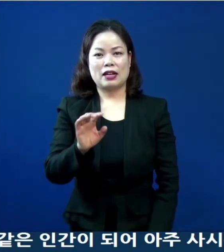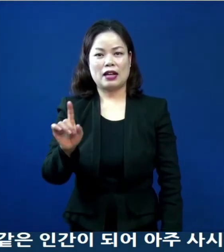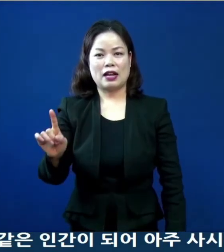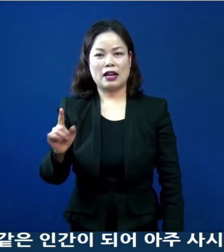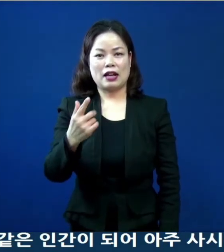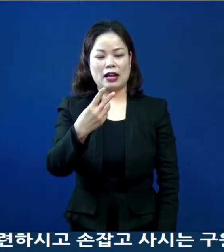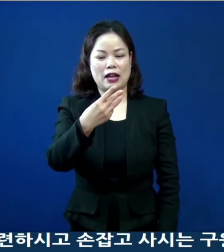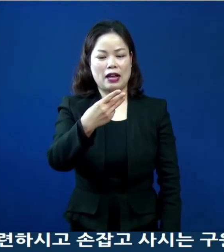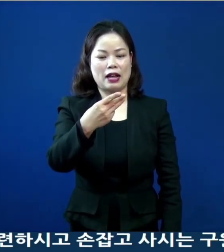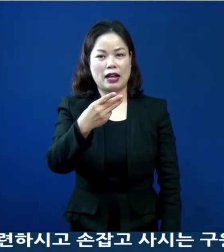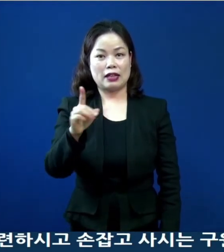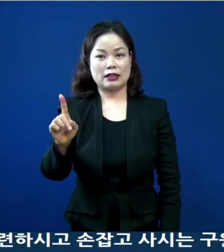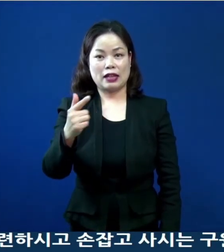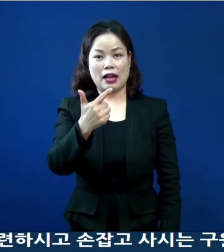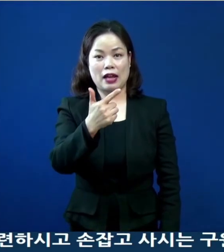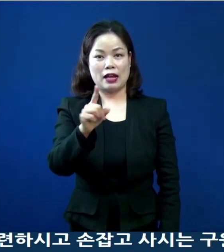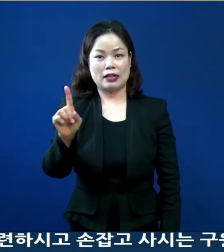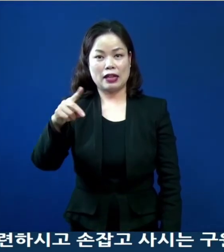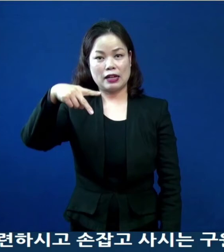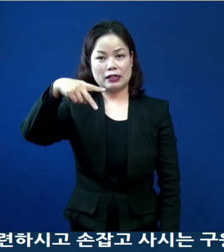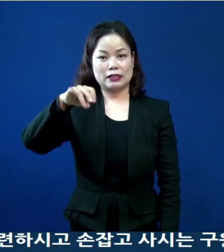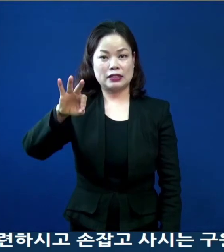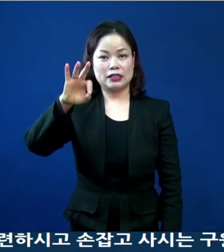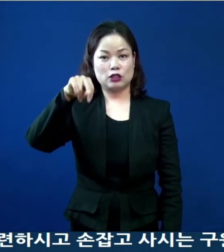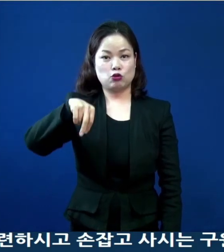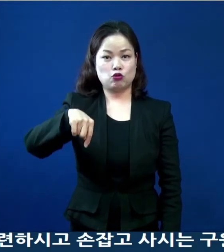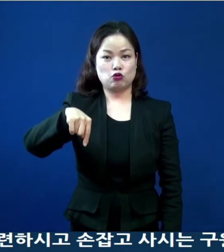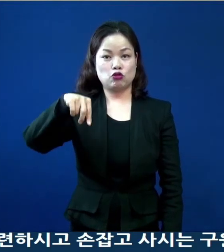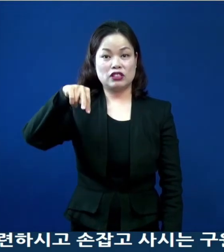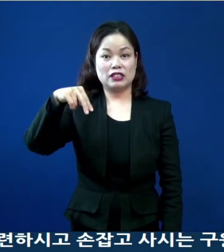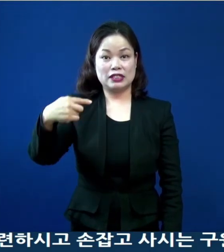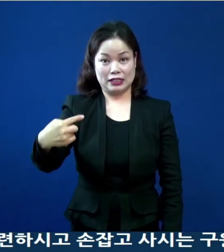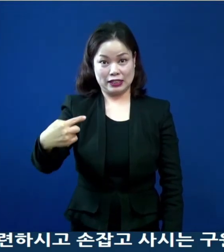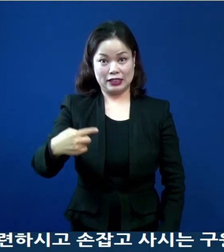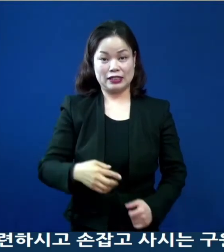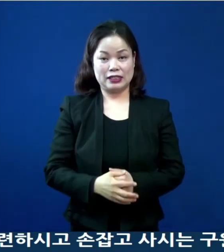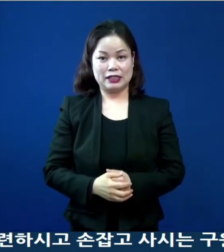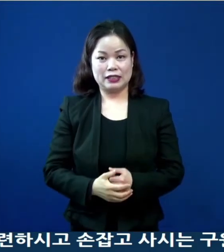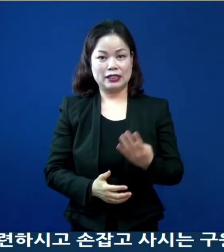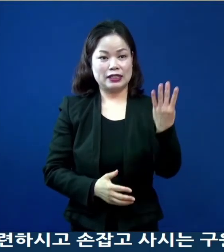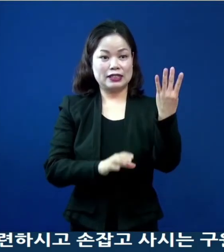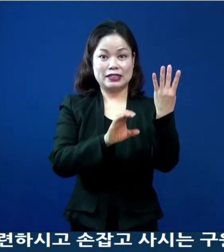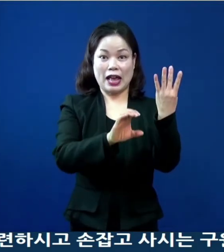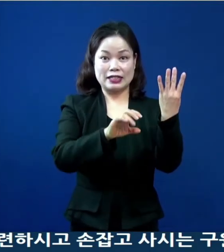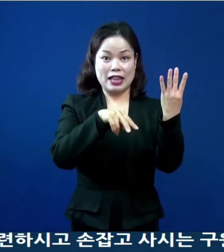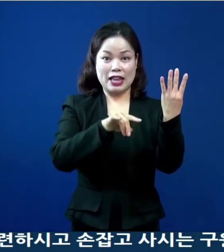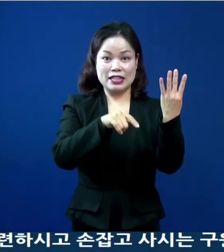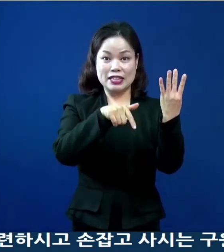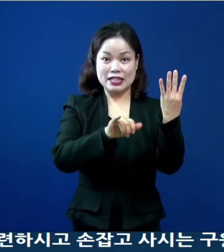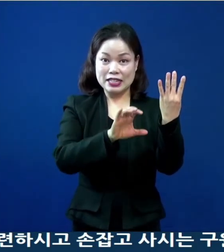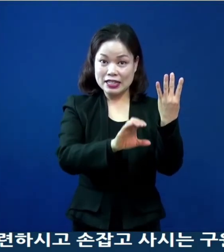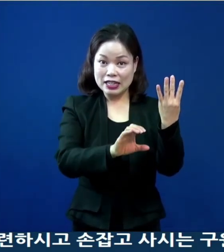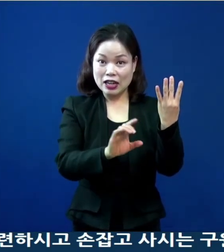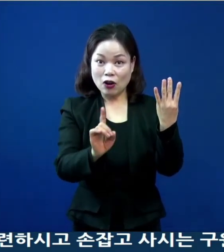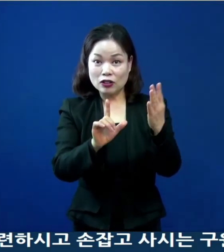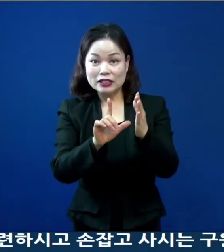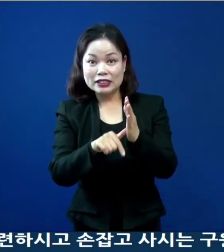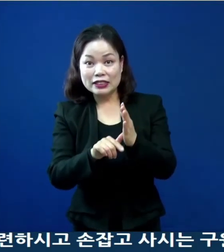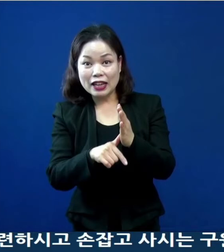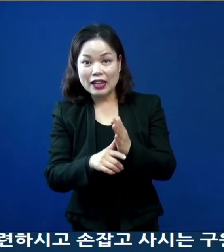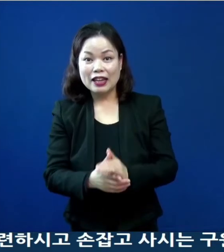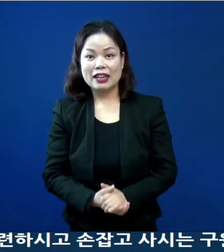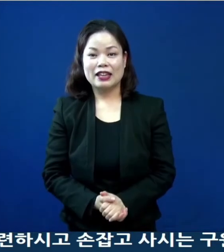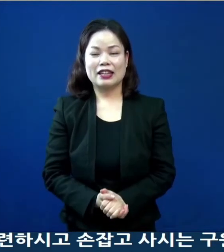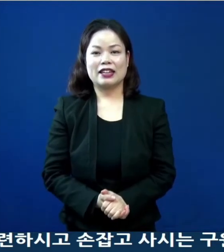아타나시우스라고 들어보셨나요? 아타나시우스가 누구냐면 4세기는 어떤 시기냐면